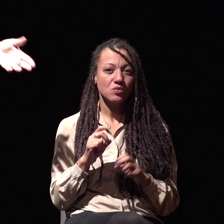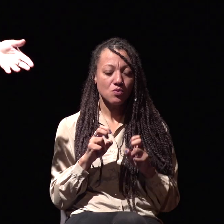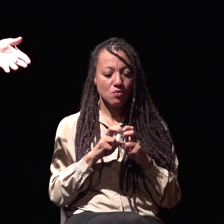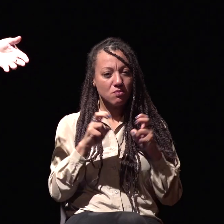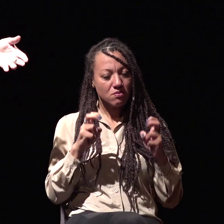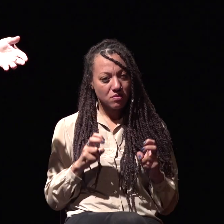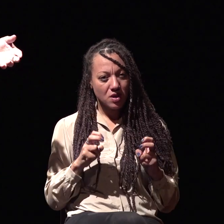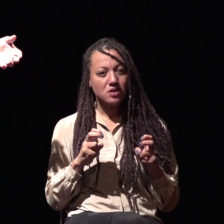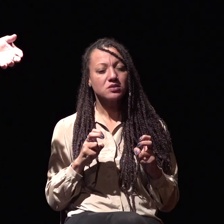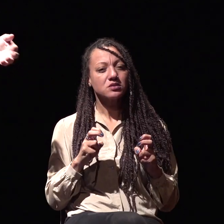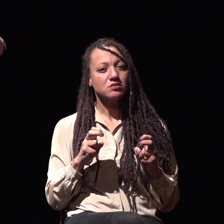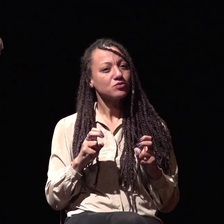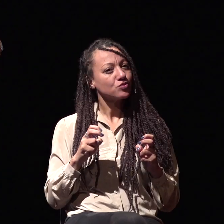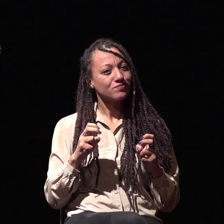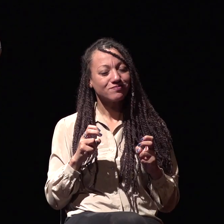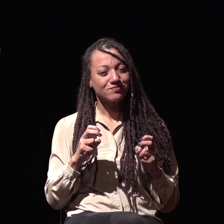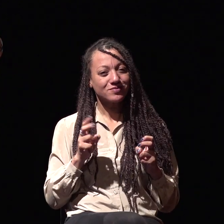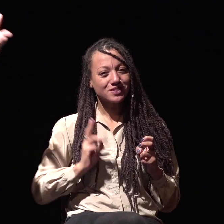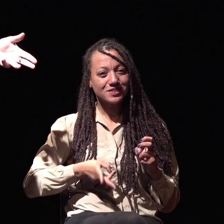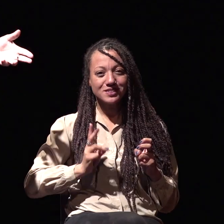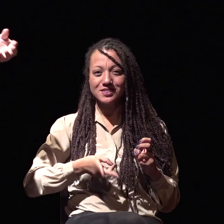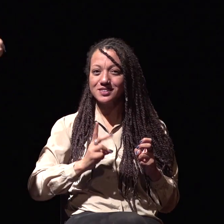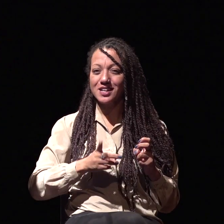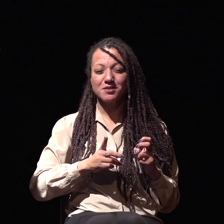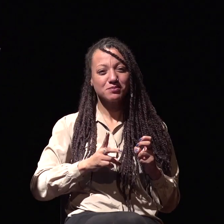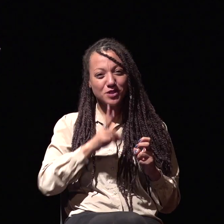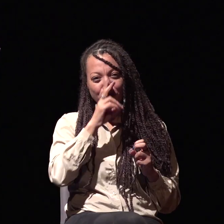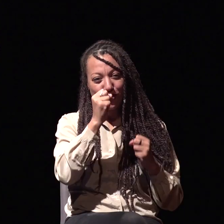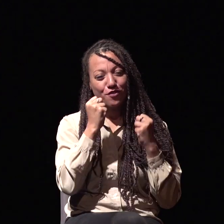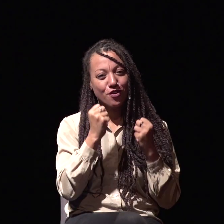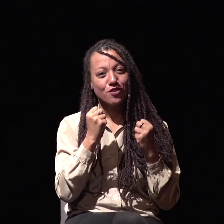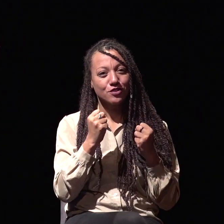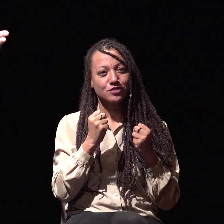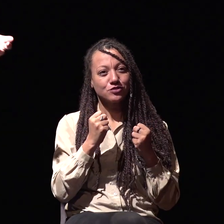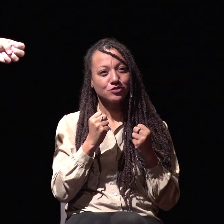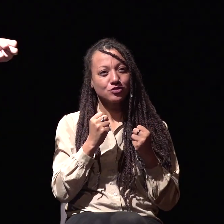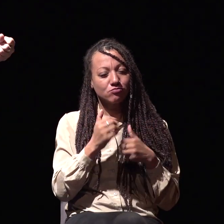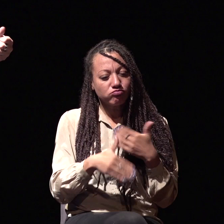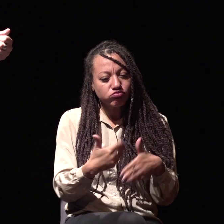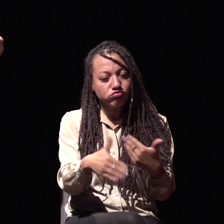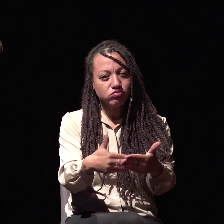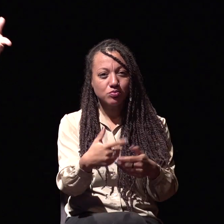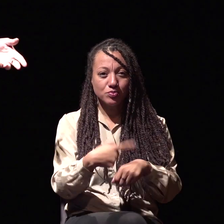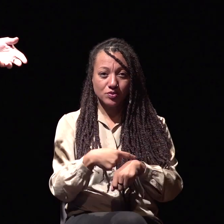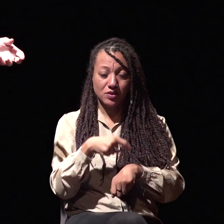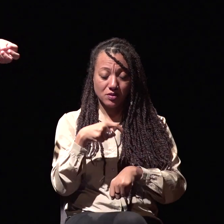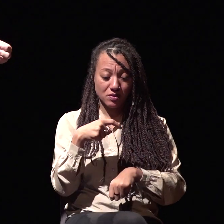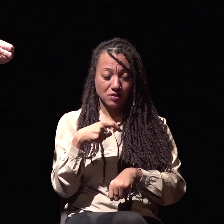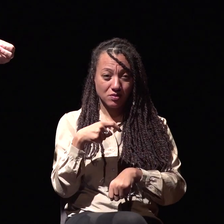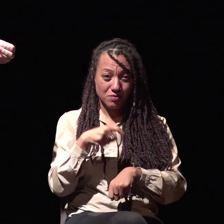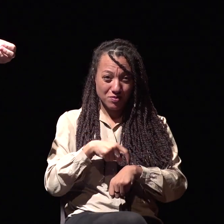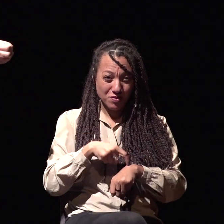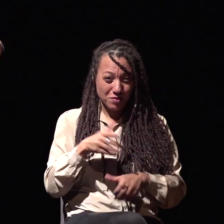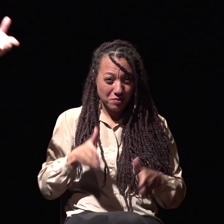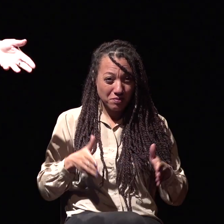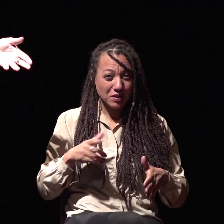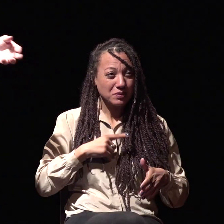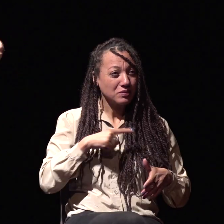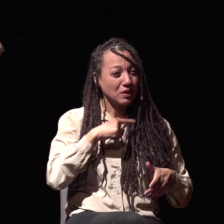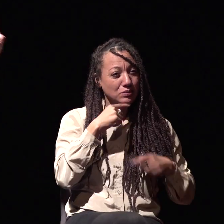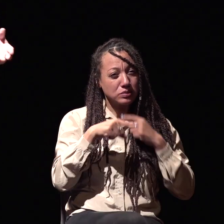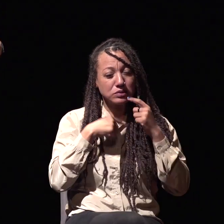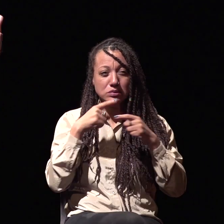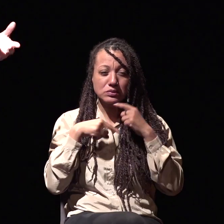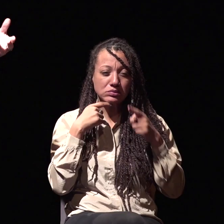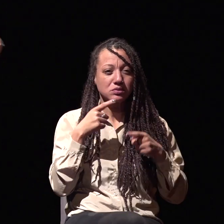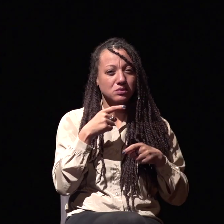se coloque à frente novamente, de maneira forte, em tempos, digamos assim, de tantas tensões e questionamentos sobre os limites